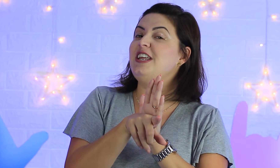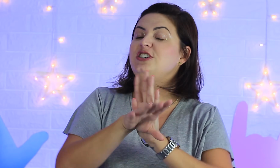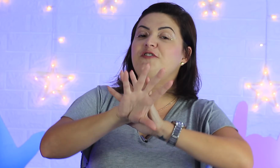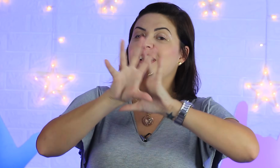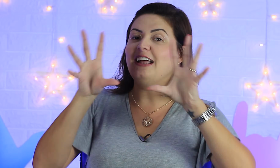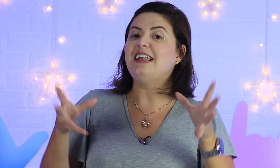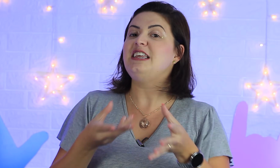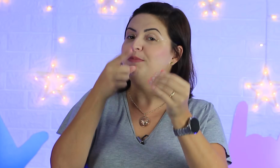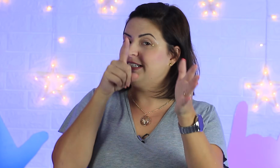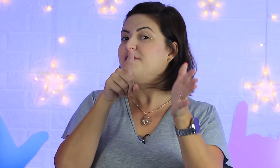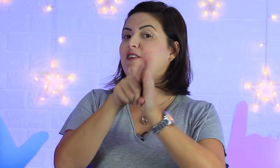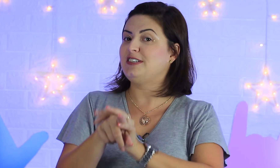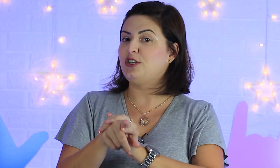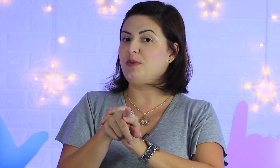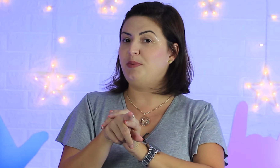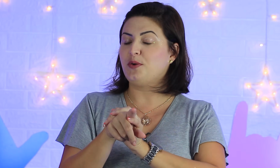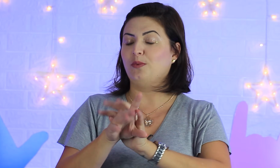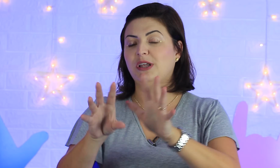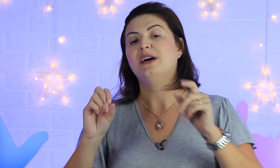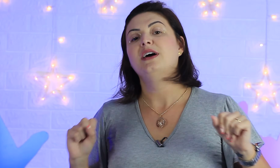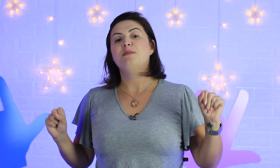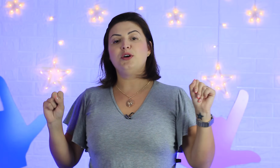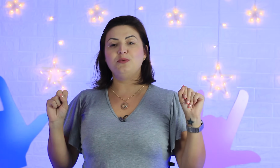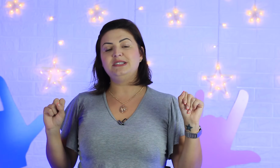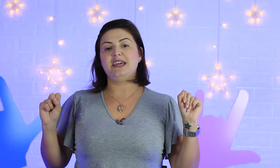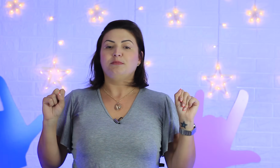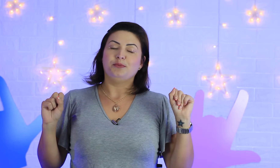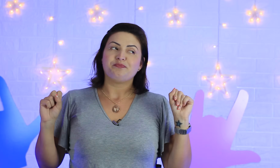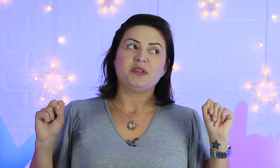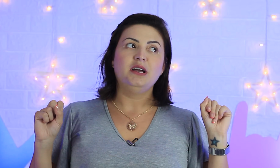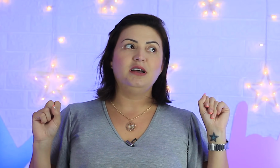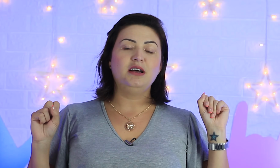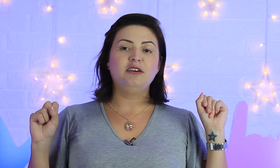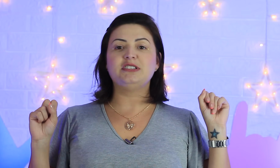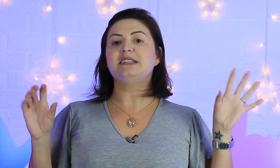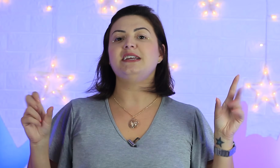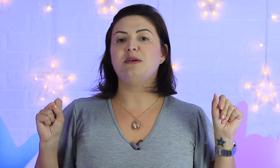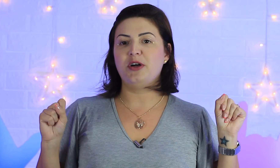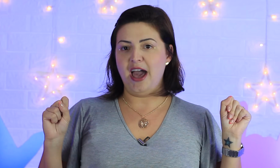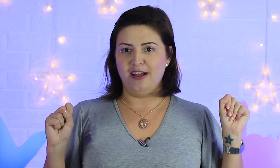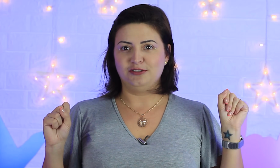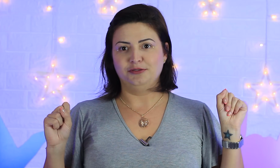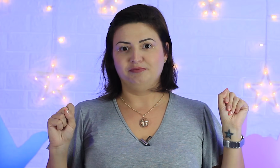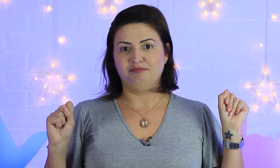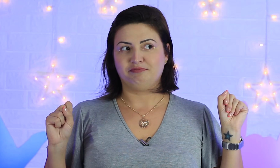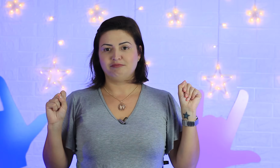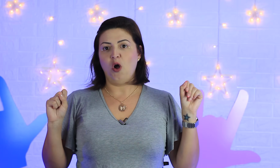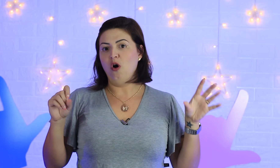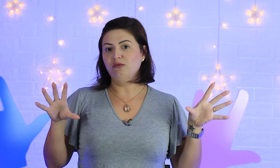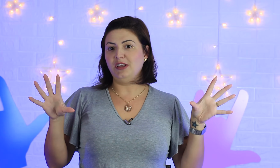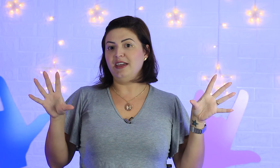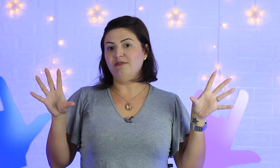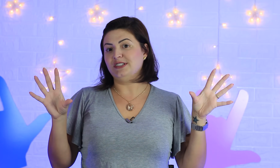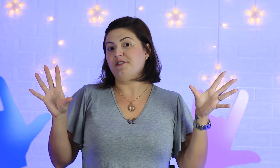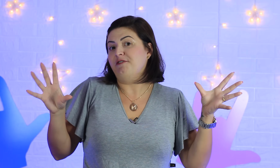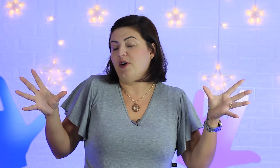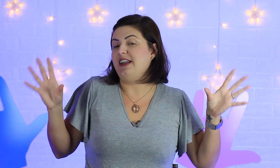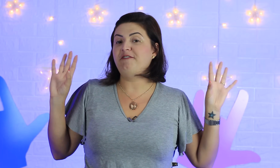identificar na Libras que vai fazendo uma pergunta. Por um exemplo. Você tem namorado? Ontem você foi na